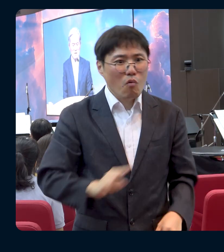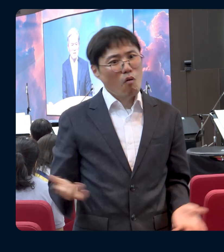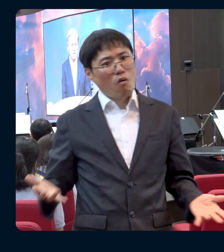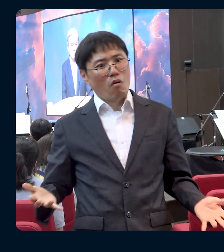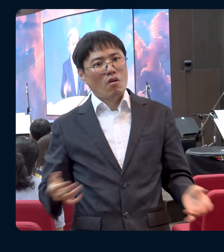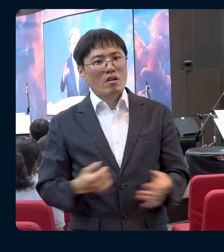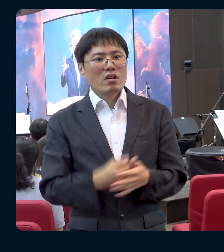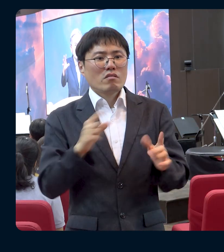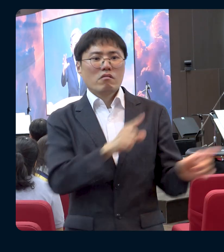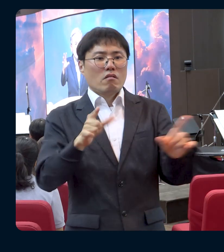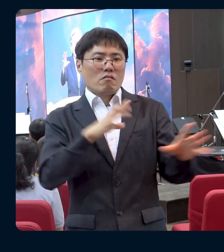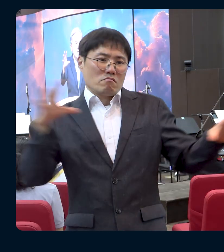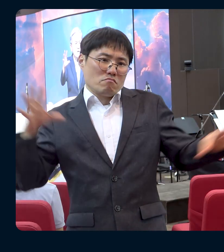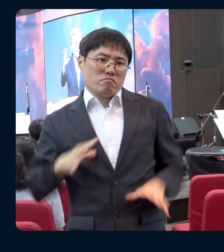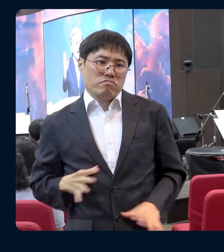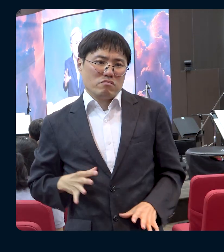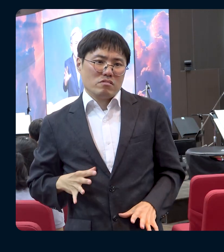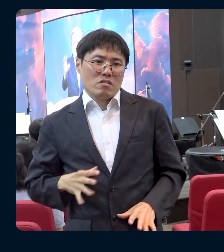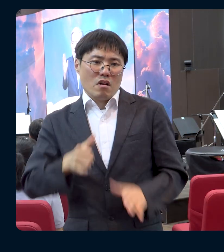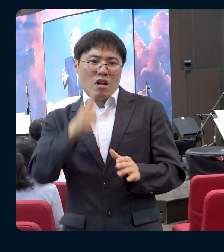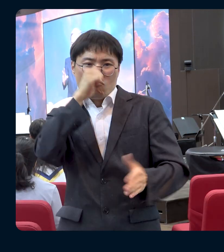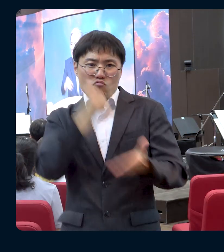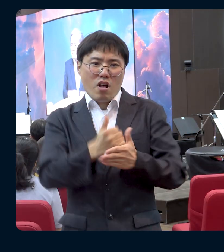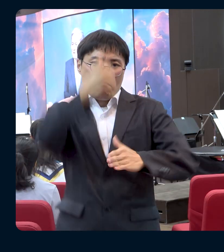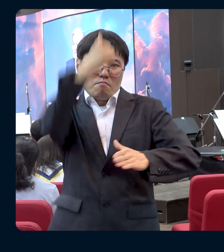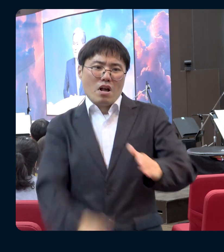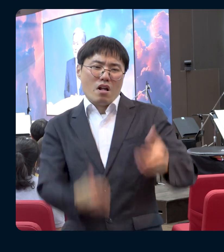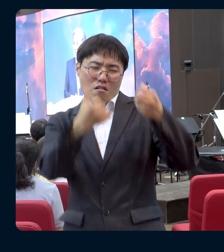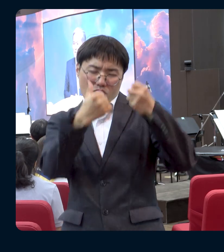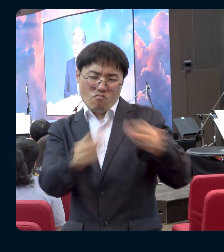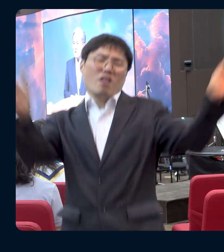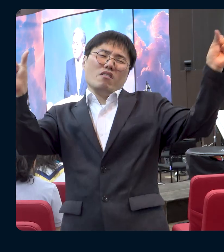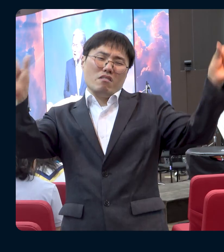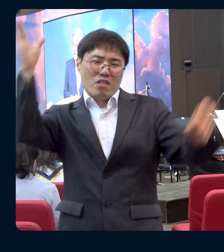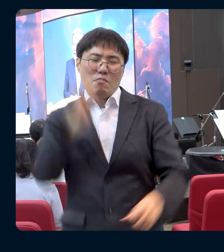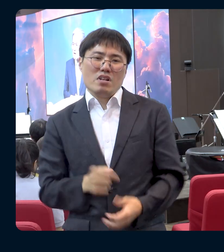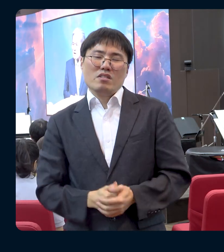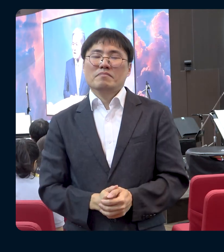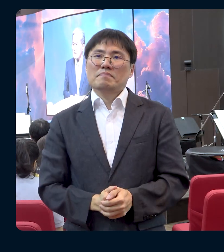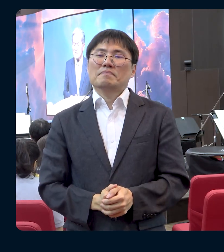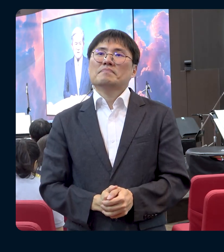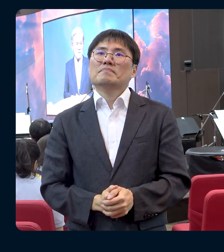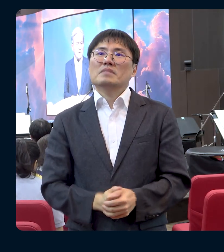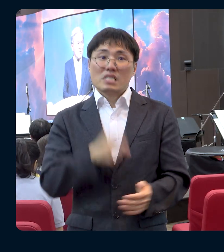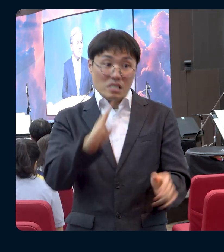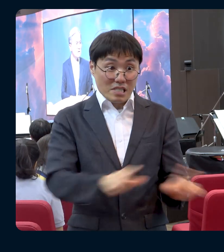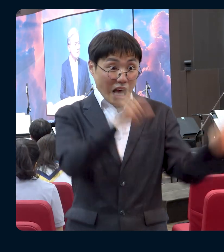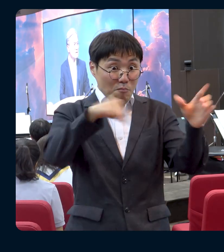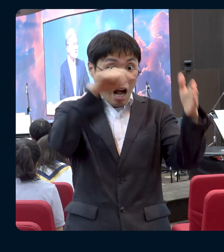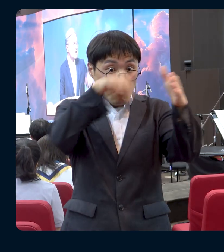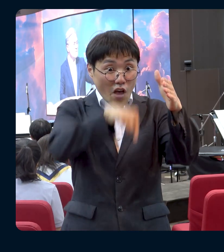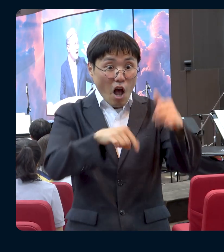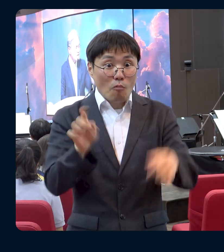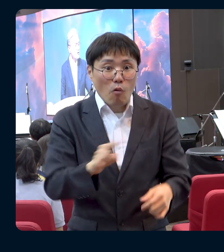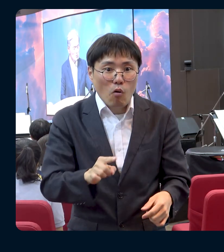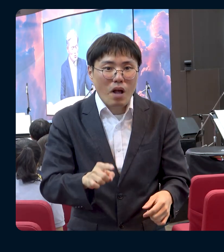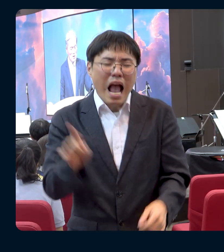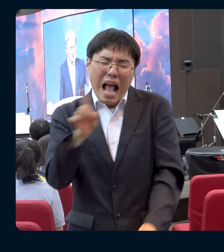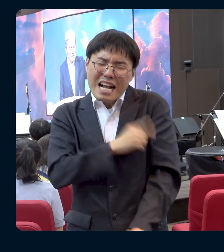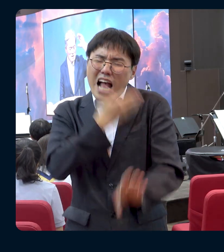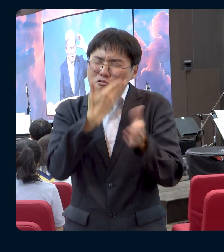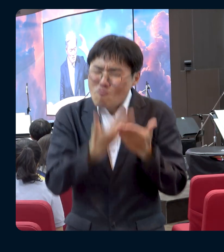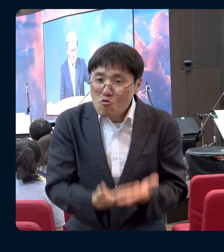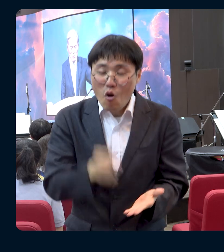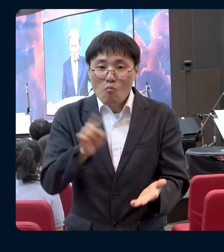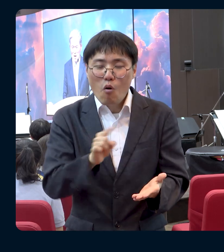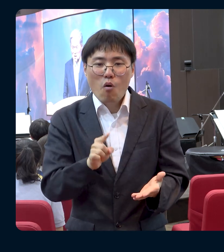얘기냐? 그 삶이 무섭게 타락하고 파괴된다는 거예요. 왜? 그 삶 가운데는 삶의